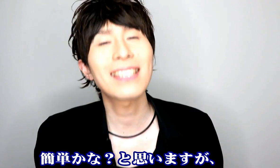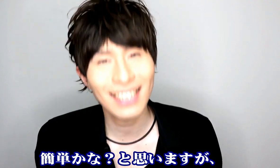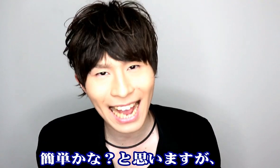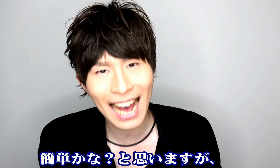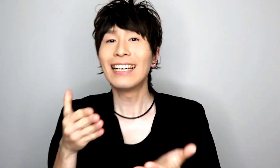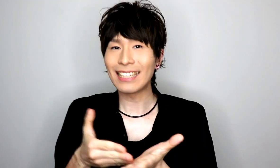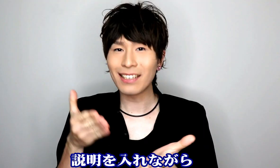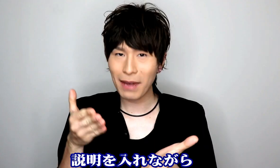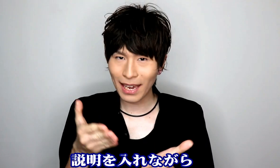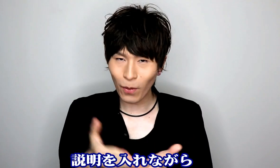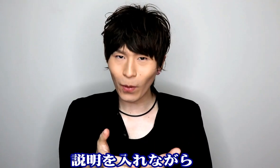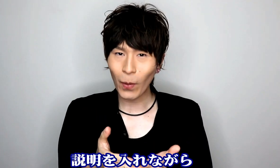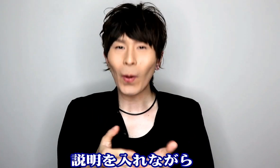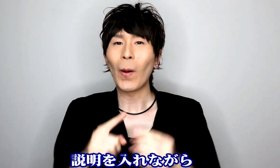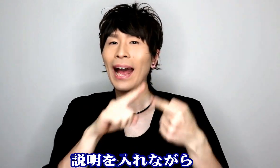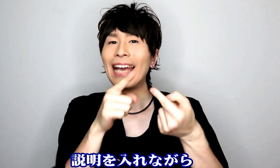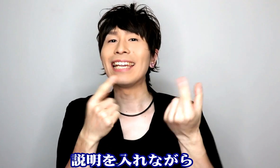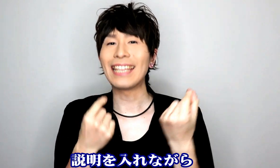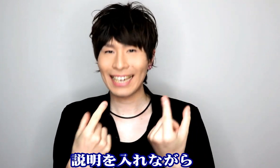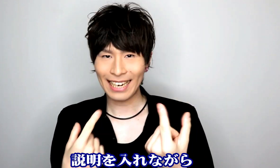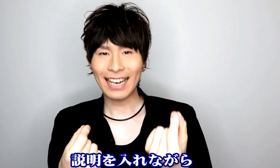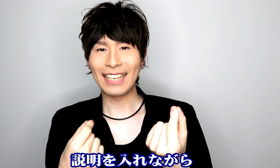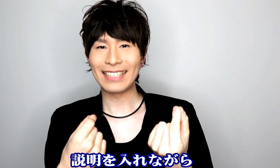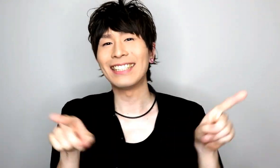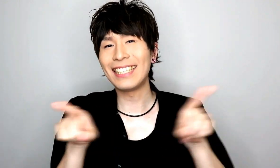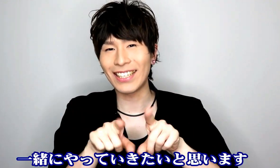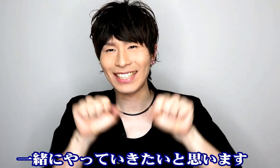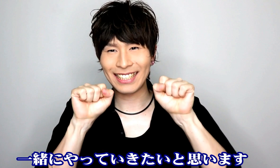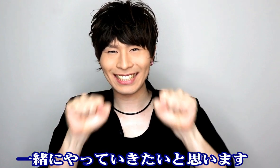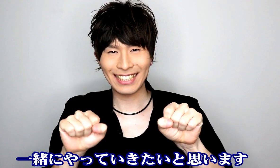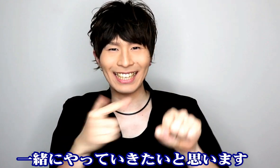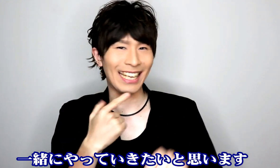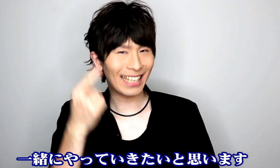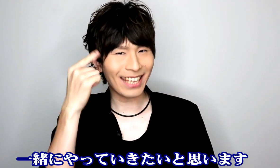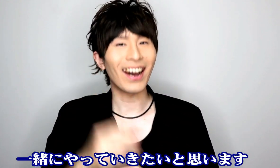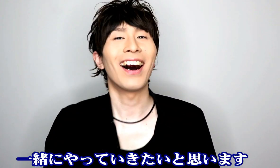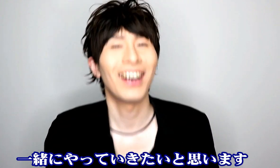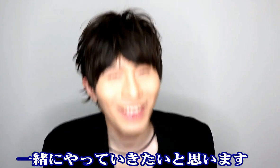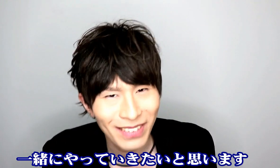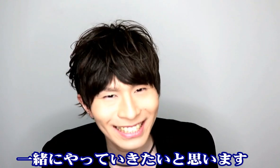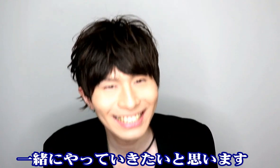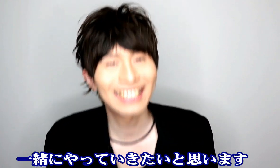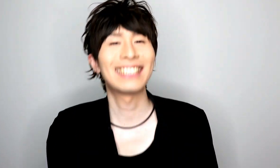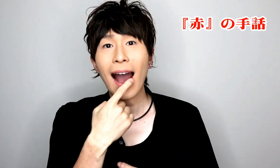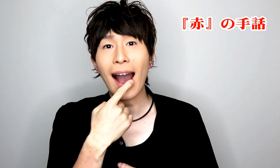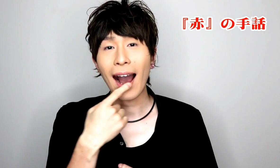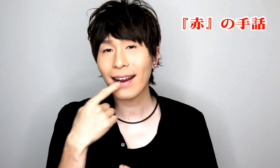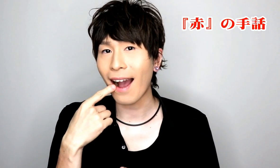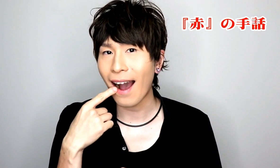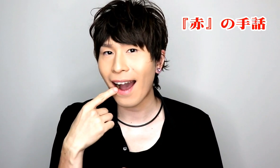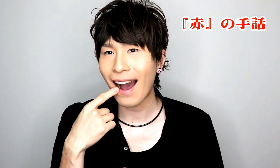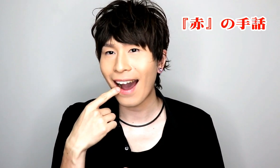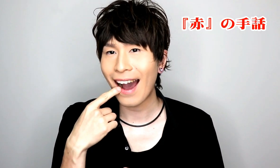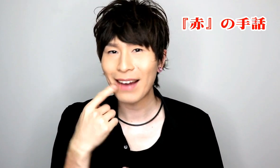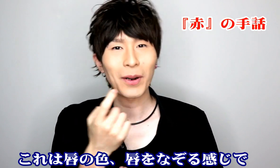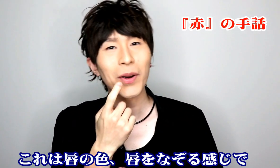が、説明を入れながら一緒にやっていきたいと思います。赤、まあ、これは